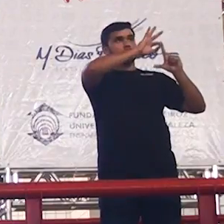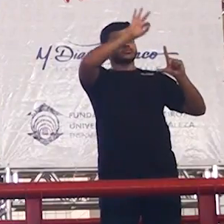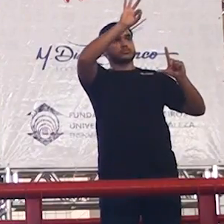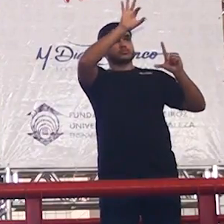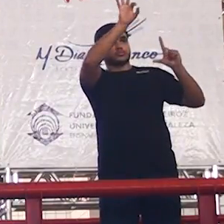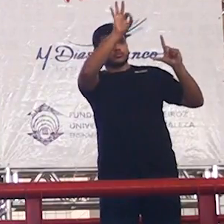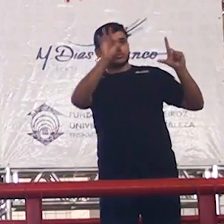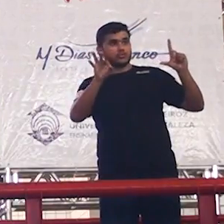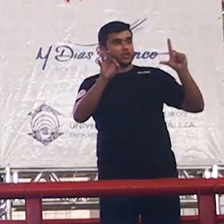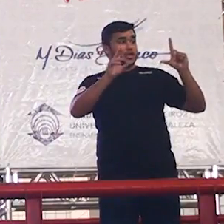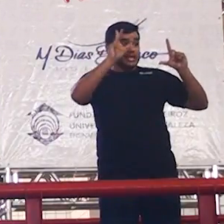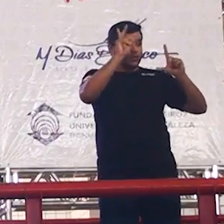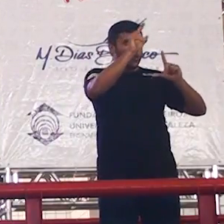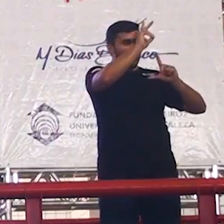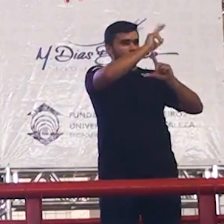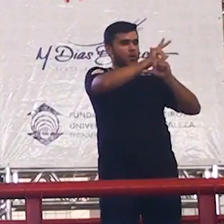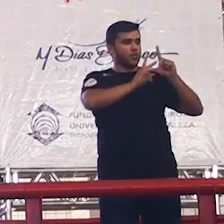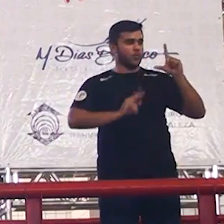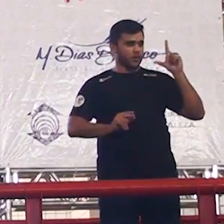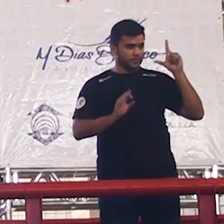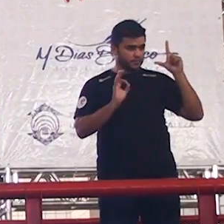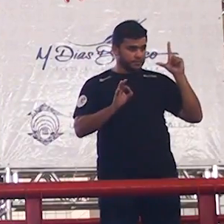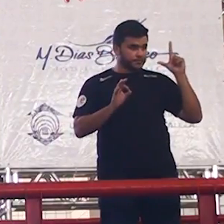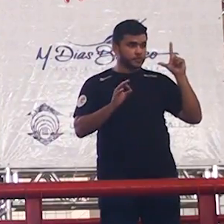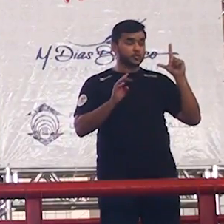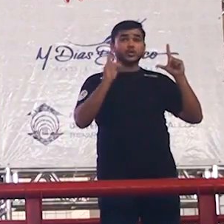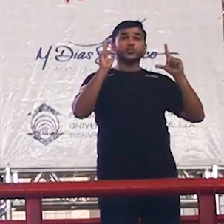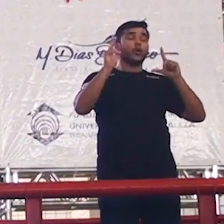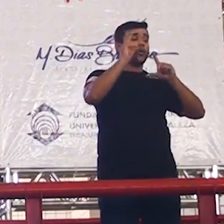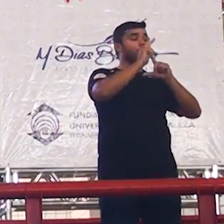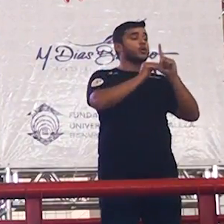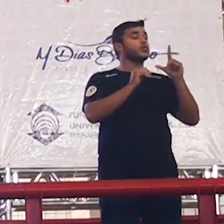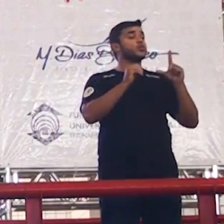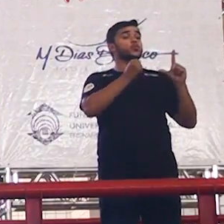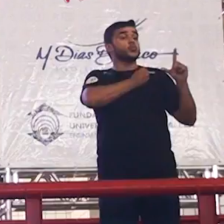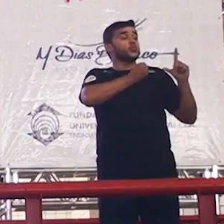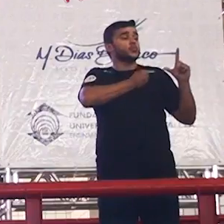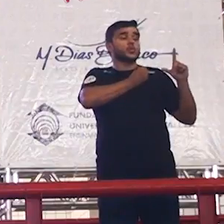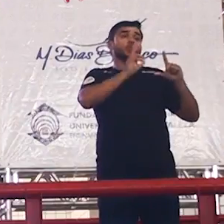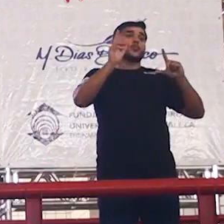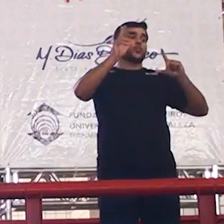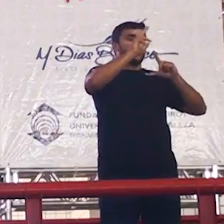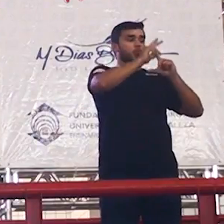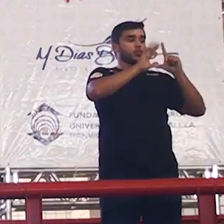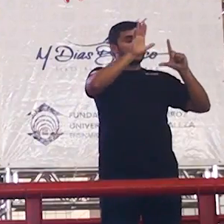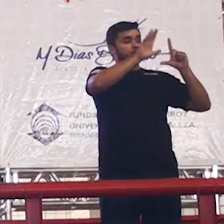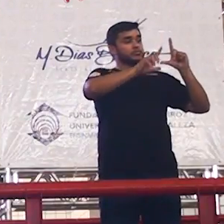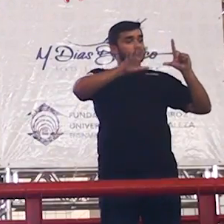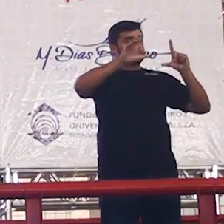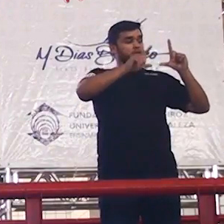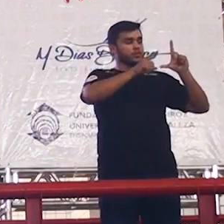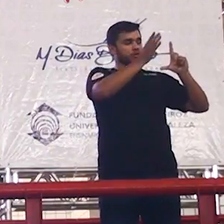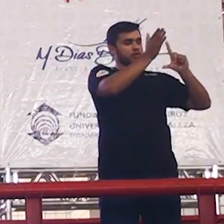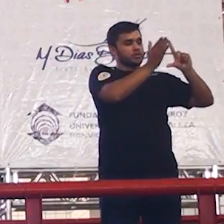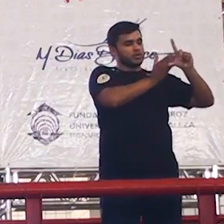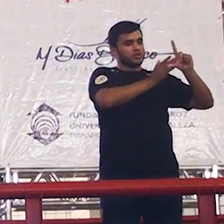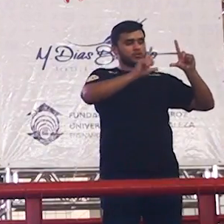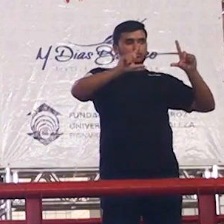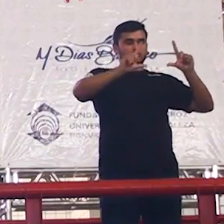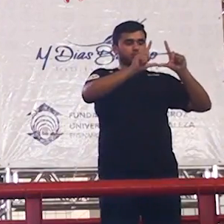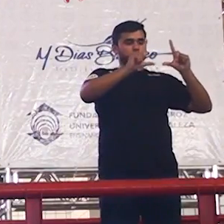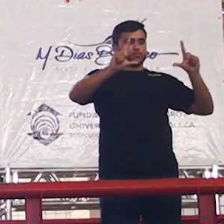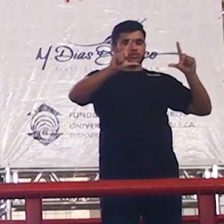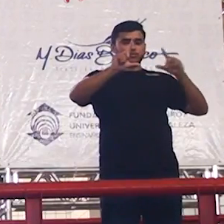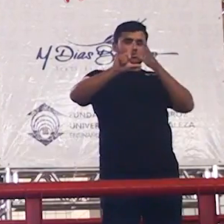Se todos os lados são iguais, os três ângulos internos também são iguais.